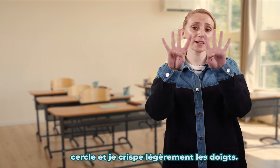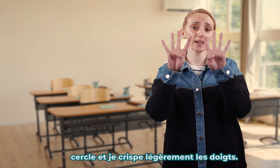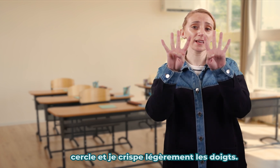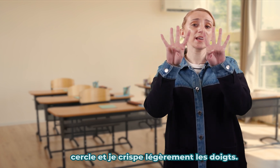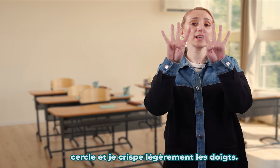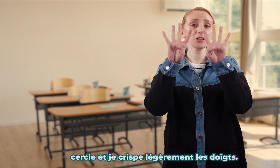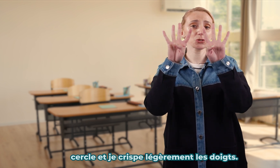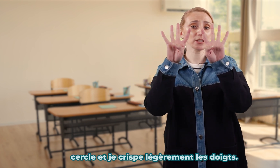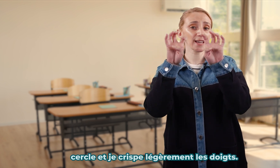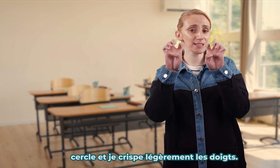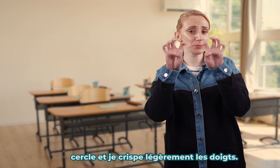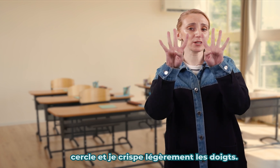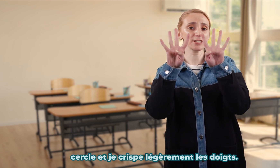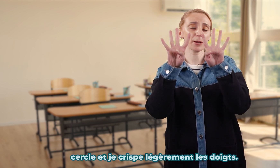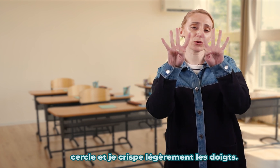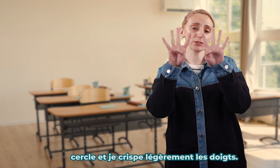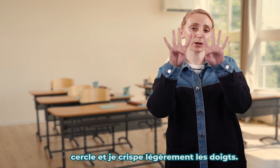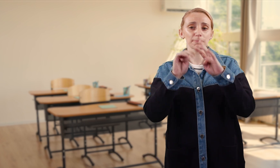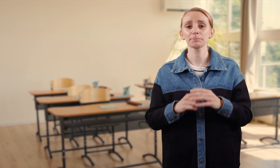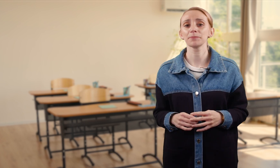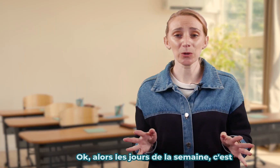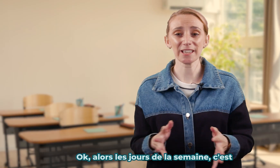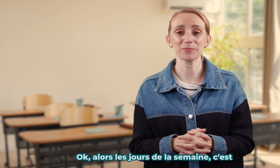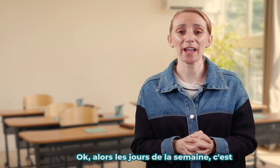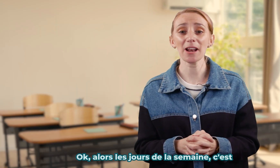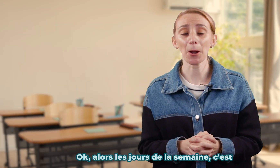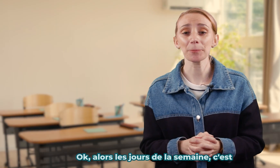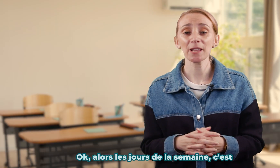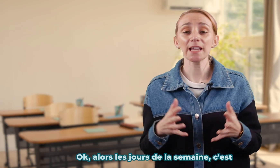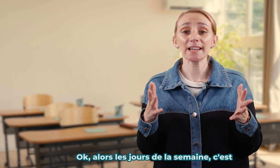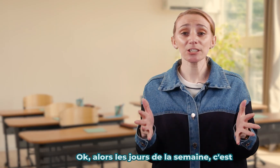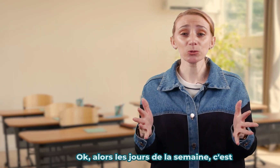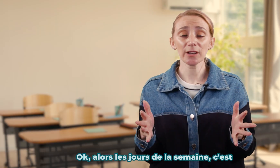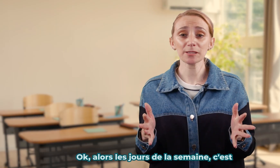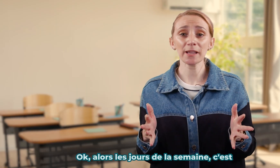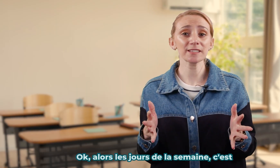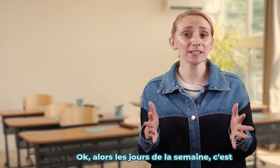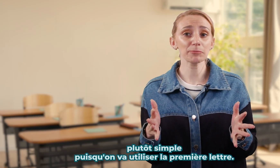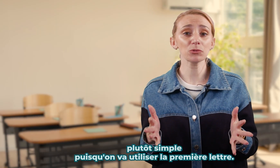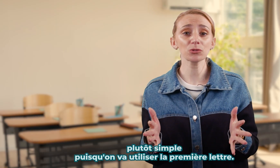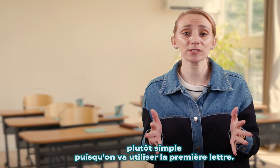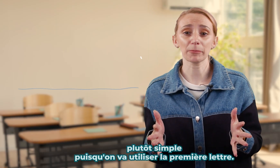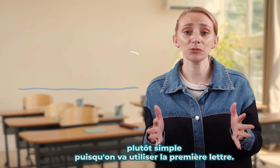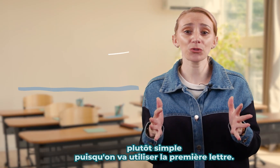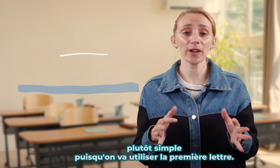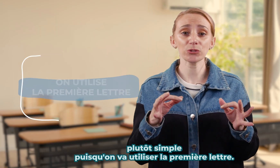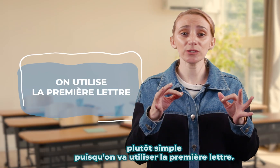demi-cercle et je crispe légèrement les doigts. Ok, alors, les jours de la semaine, c'est plutôt simple puisqu'on va utiliser